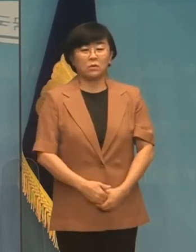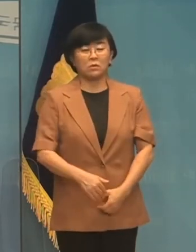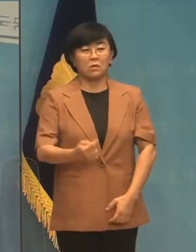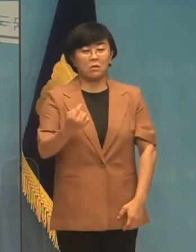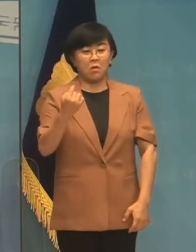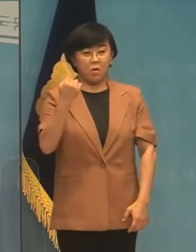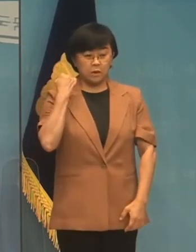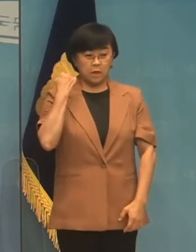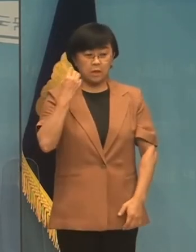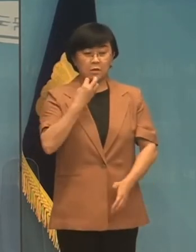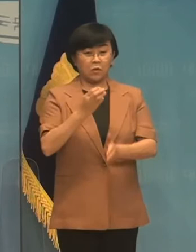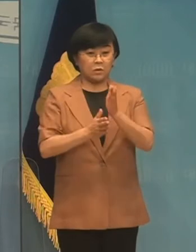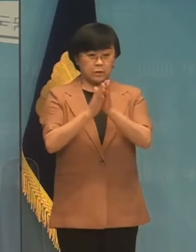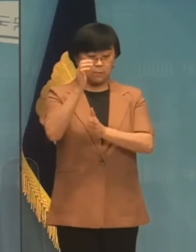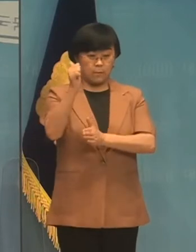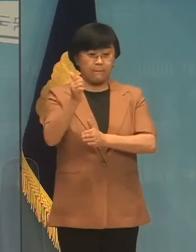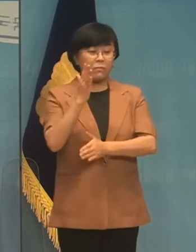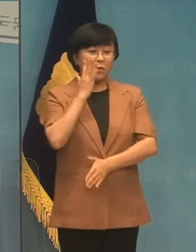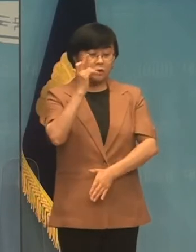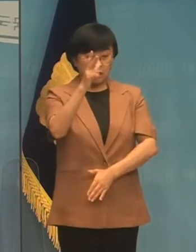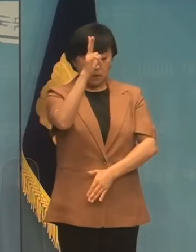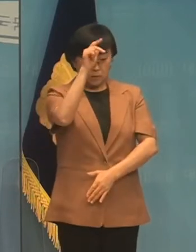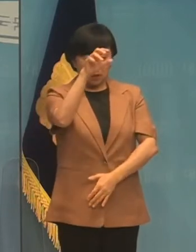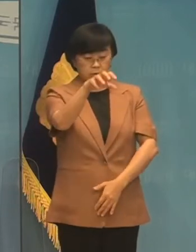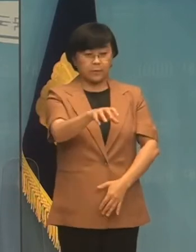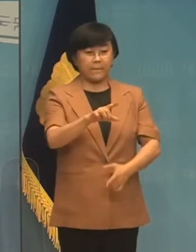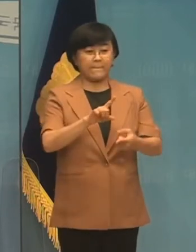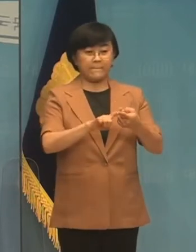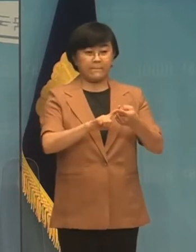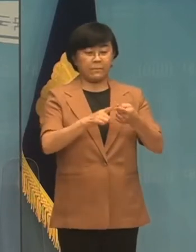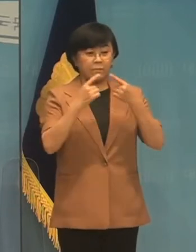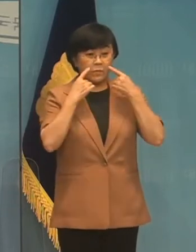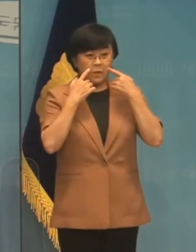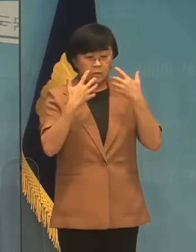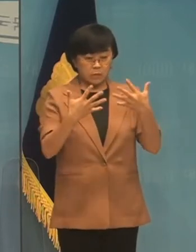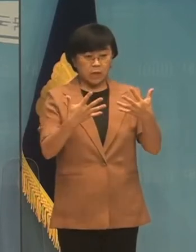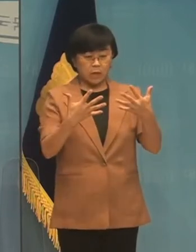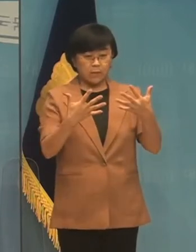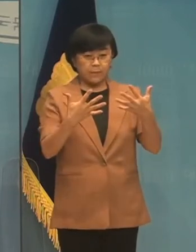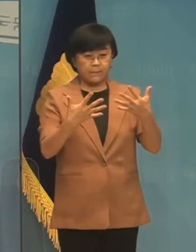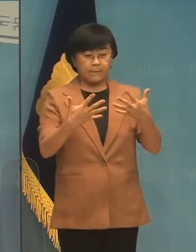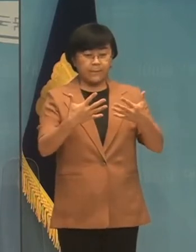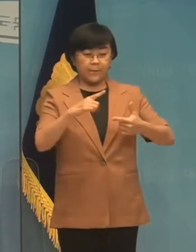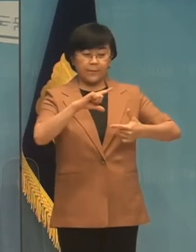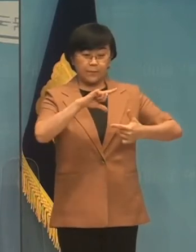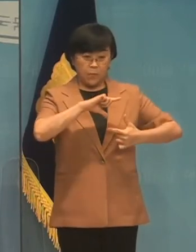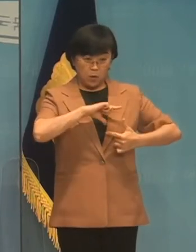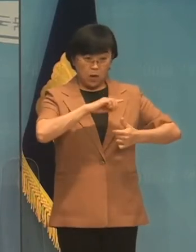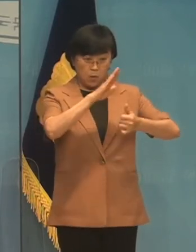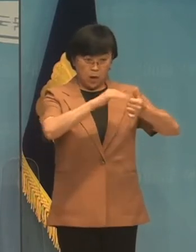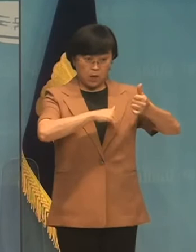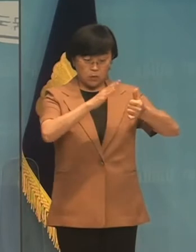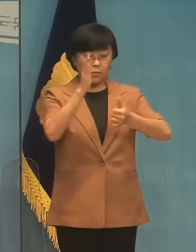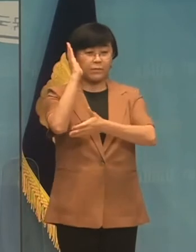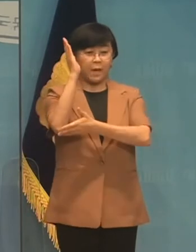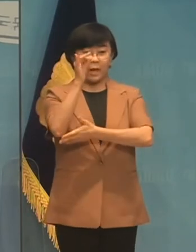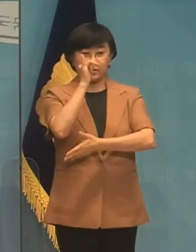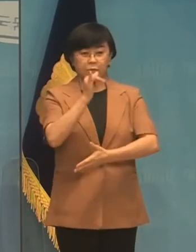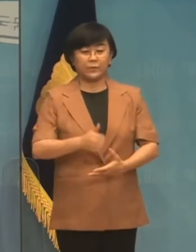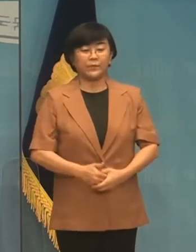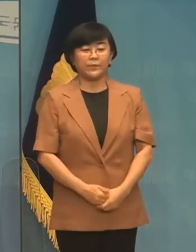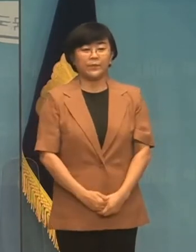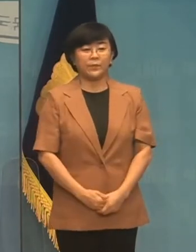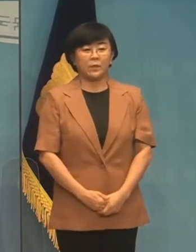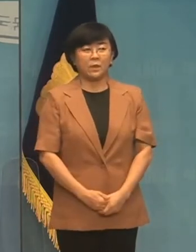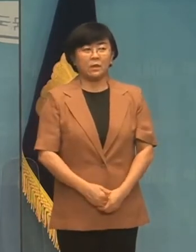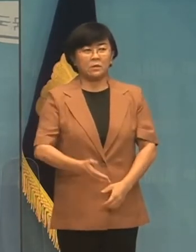어제 오세훈 서울시장은 울산경찰청에 대한 명백한 명예훼손 발언을 하였습니다.